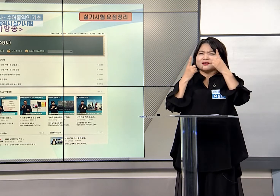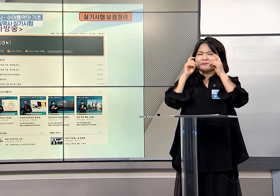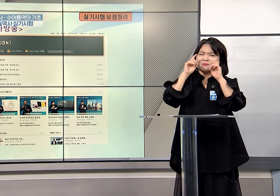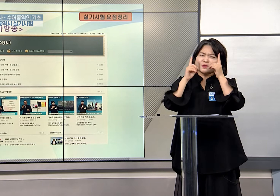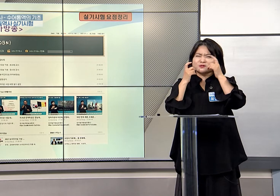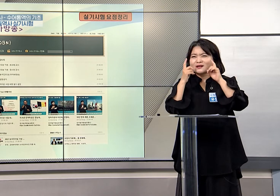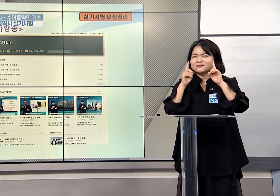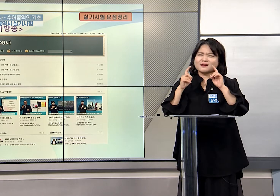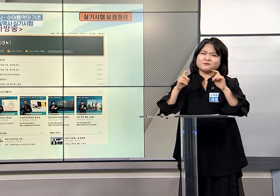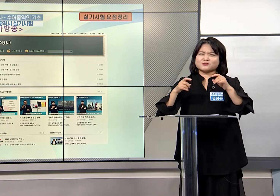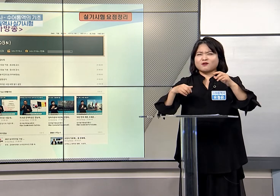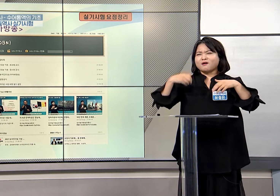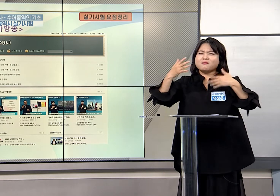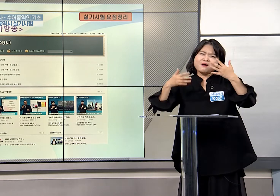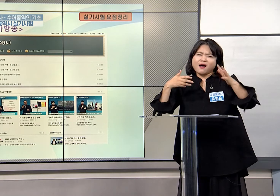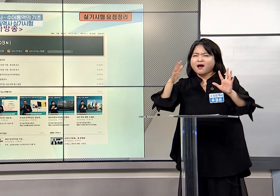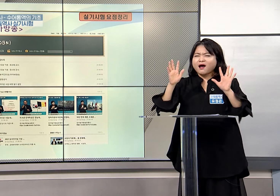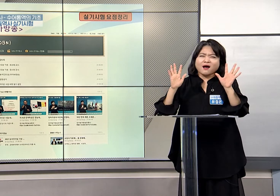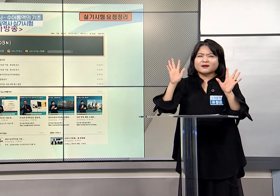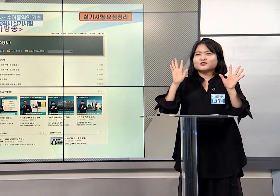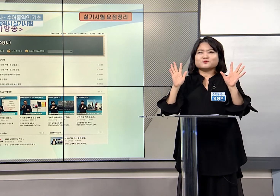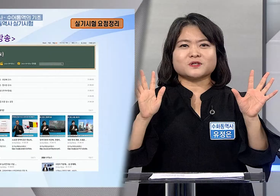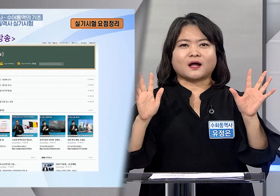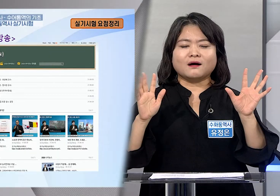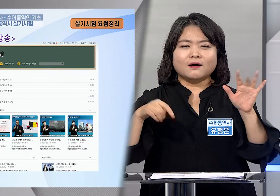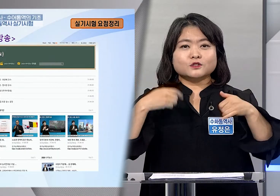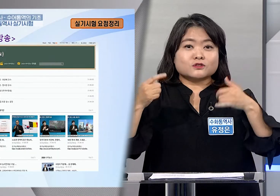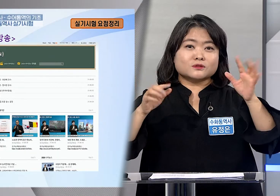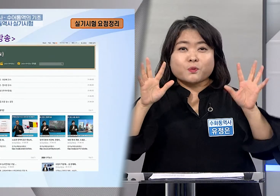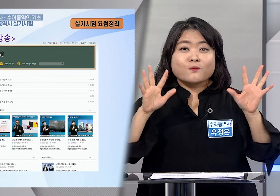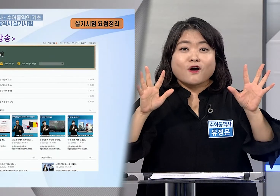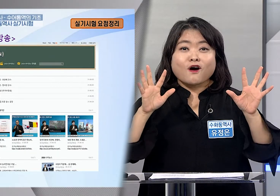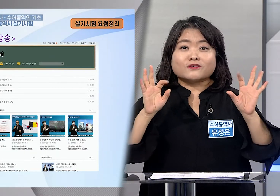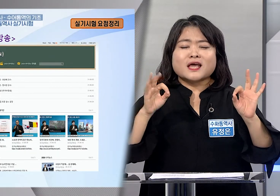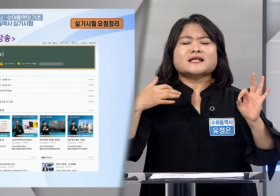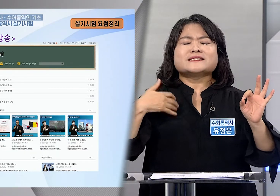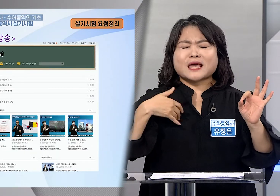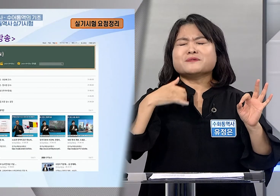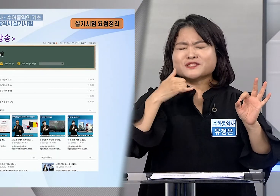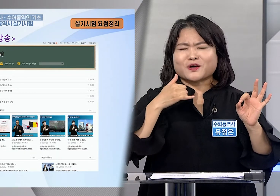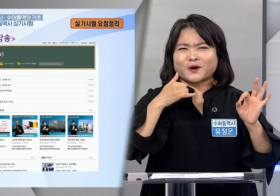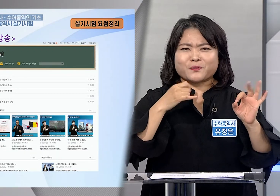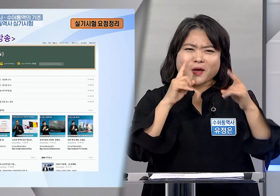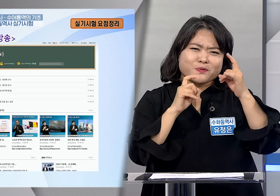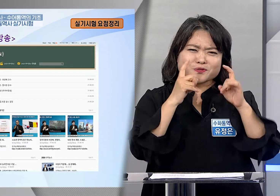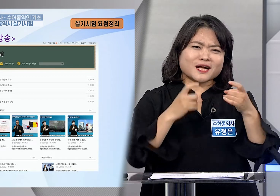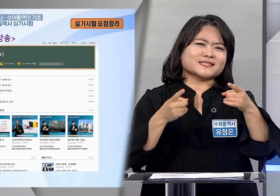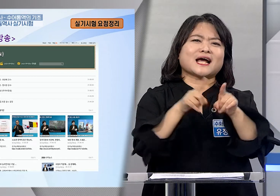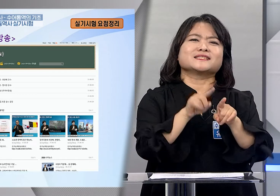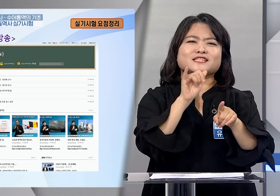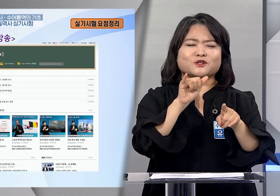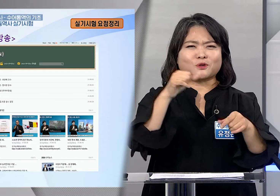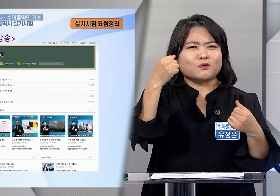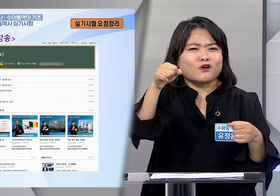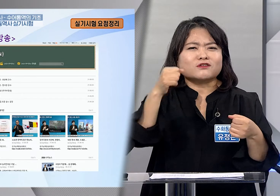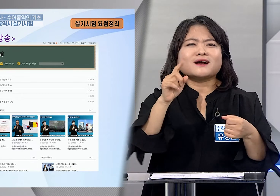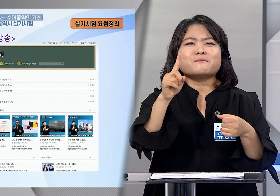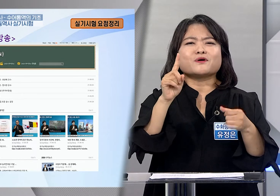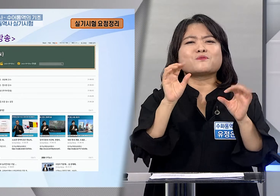막 표정까지 해가면서 막 해줍니다. 보면 재미있어요. 왜? 표정까지 같이 있어서 뭐 연극 한 편을 보는